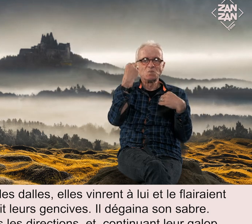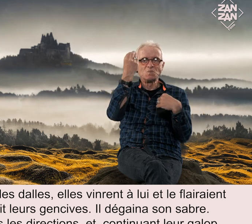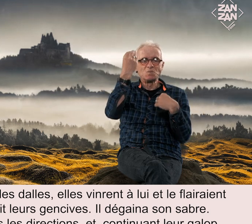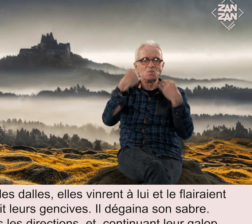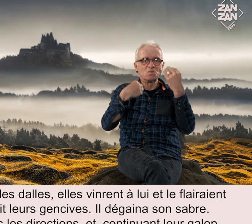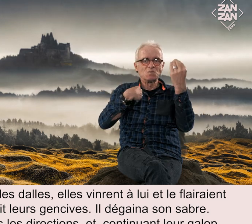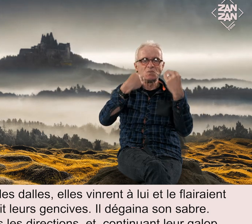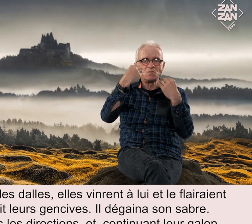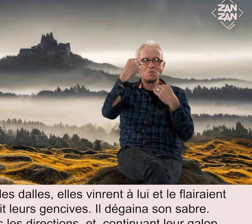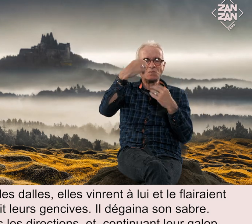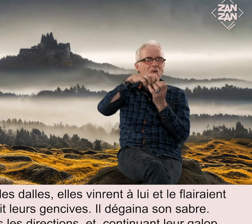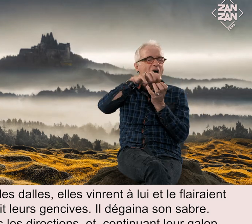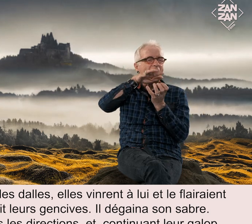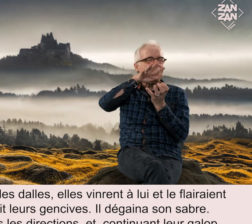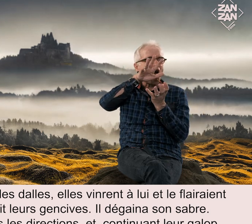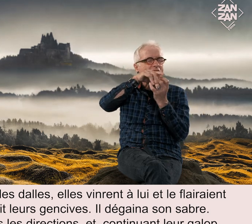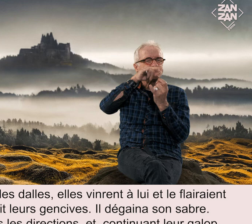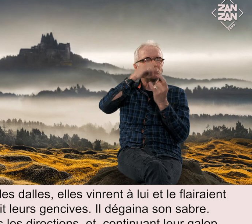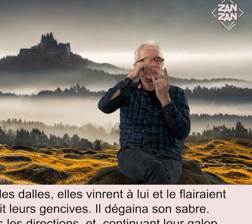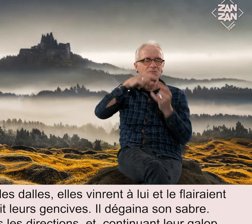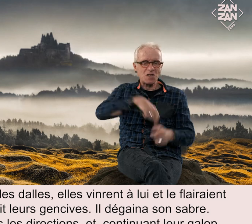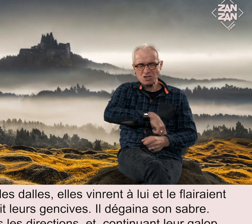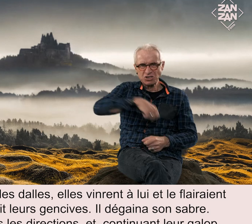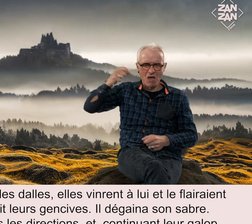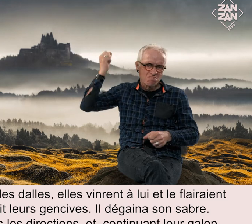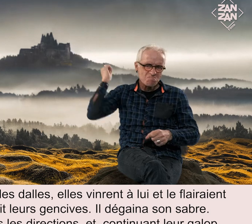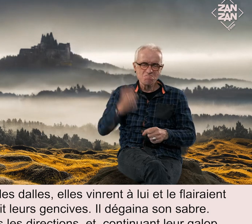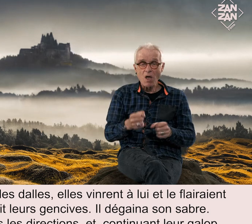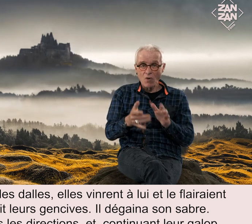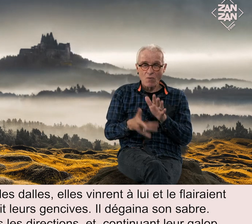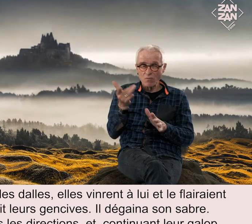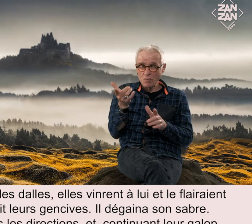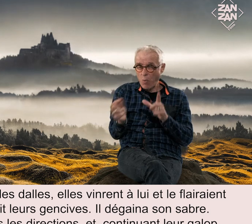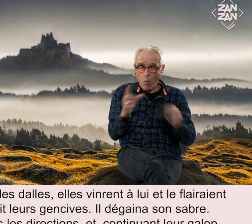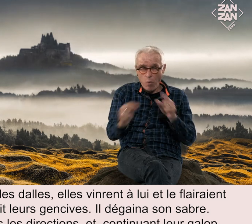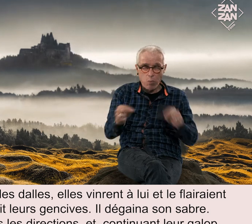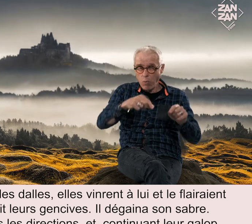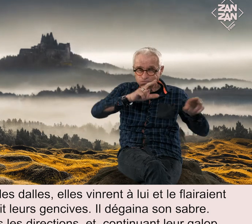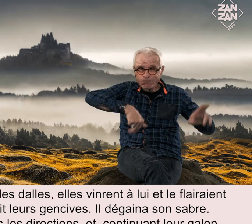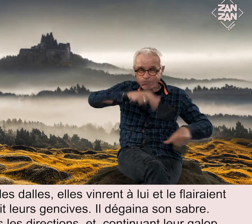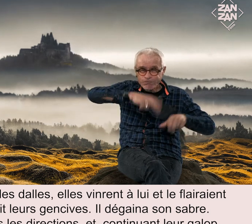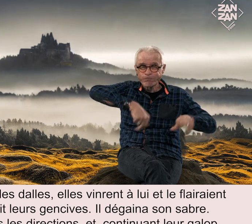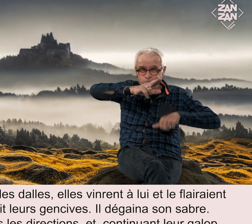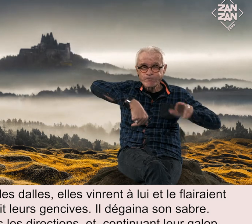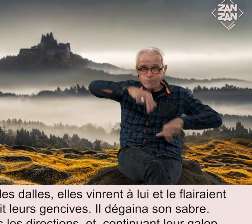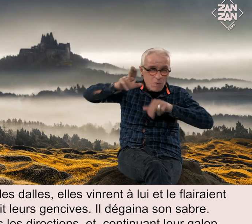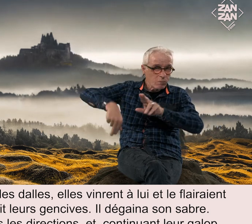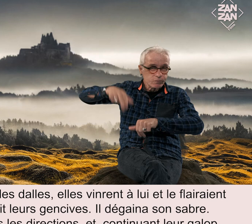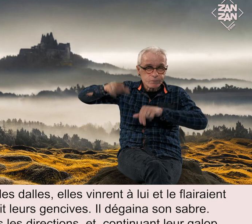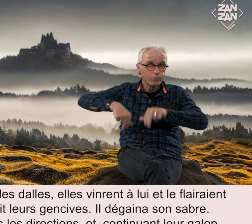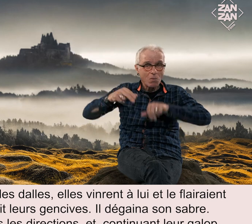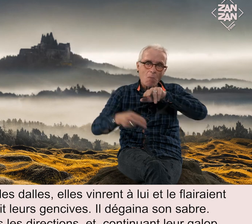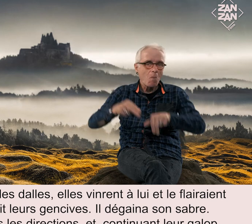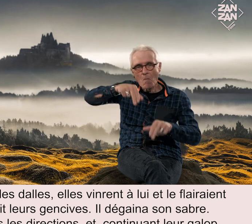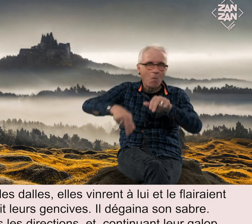bâhément qui découvrait leurs gencives. Il dégaina son sabre, elles partirent à la fois dans toutes les directions, et, continuant leur galop boiteux et